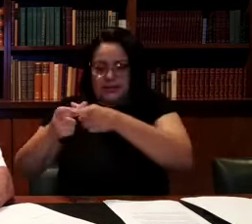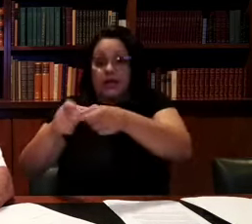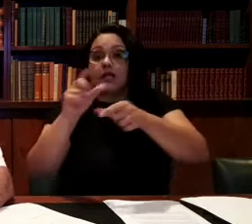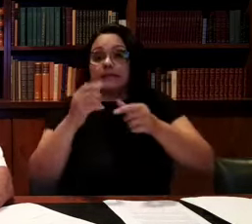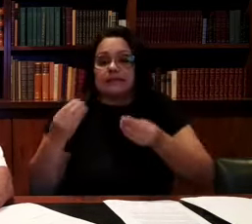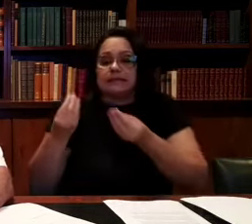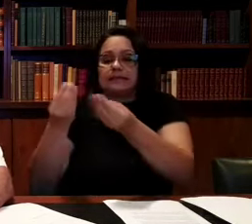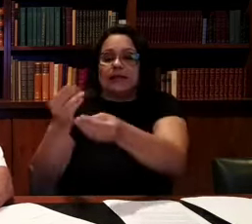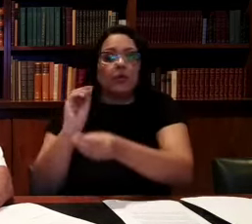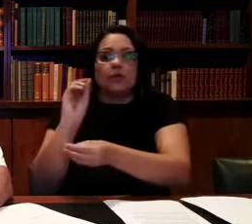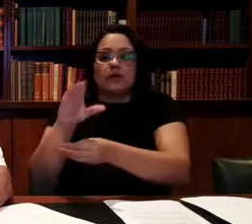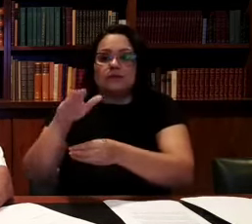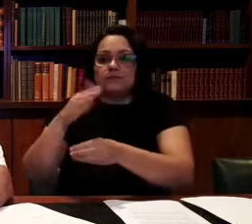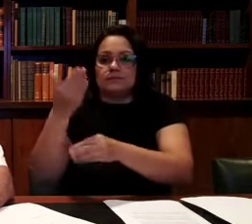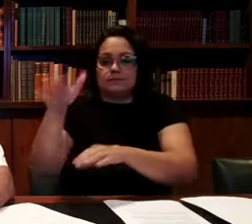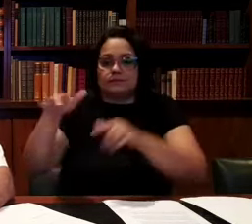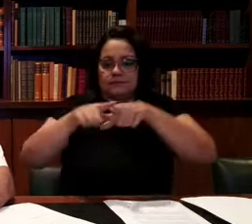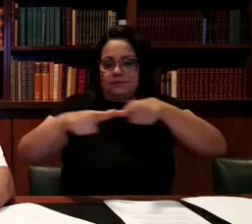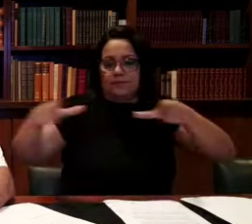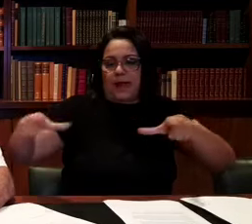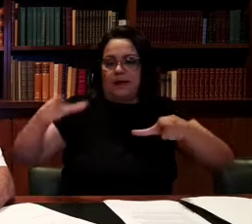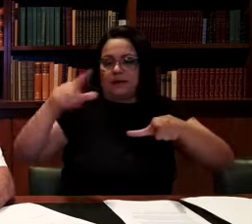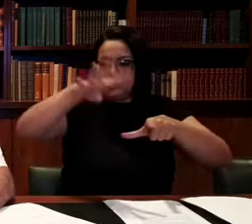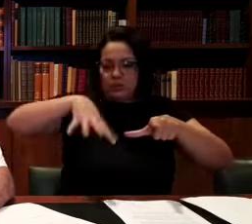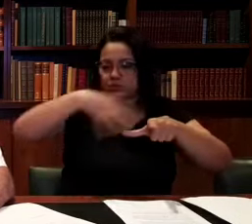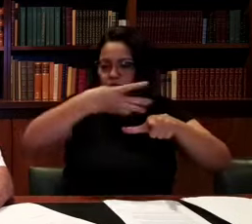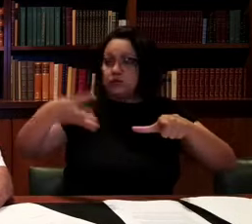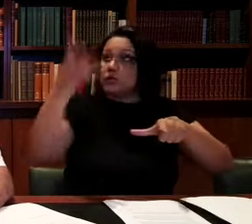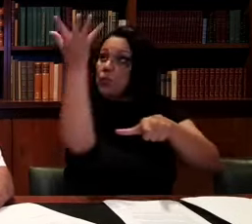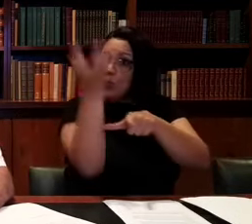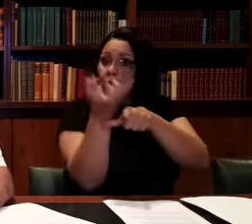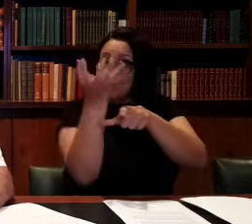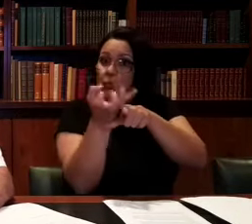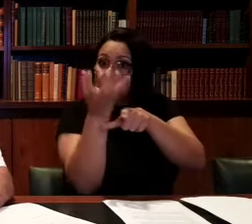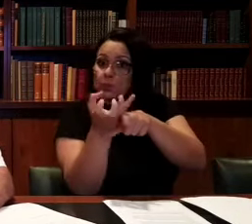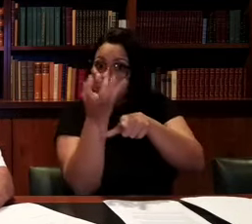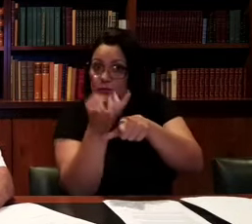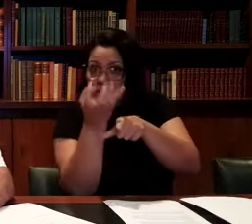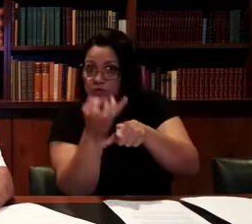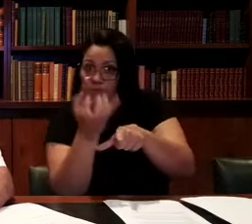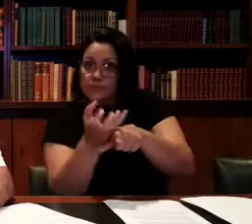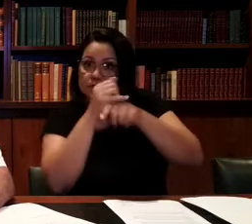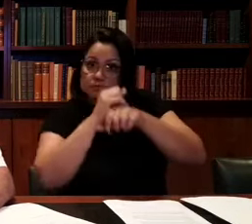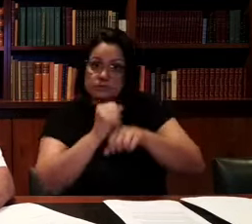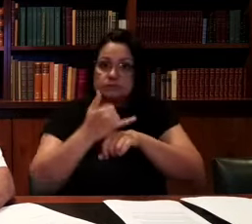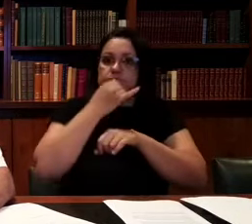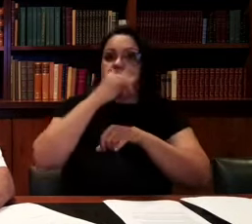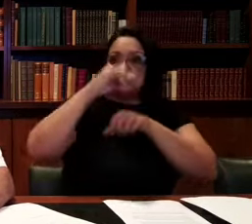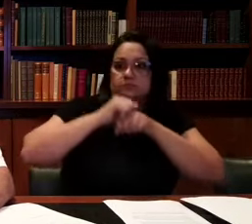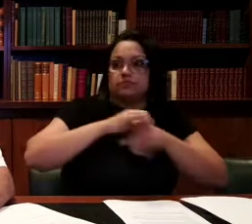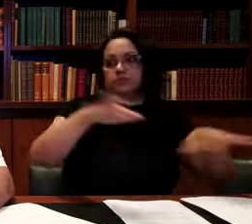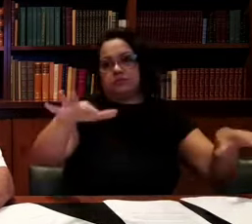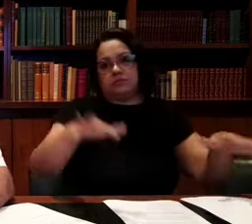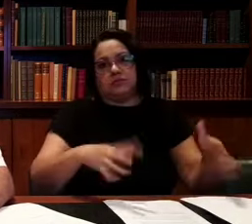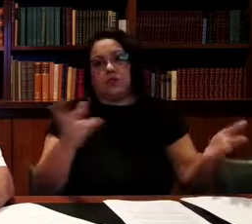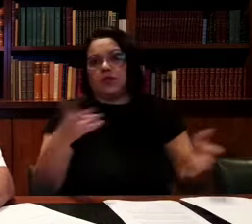fotovoltaicas para ajudar porque isso aí é uma constante né então durante o dia todo e aquela região Gilson tem sol quase todos os dias do ano